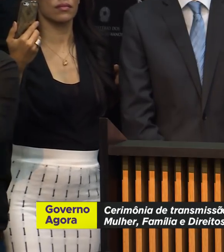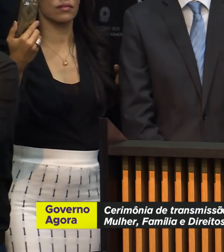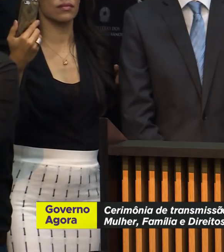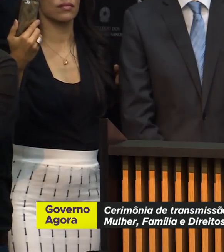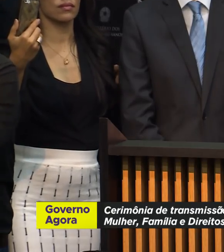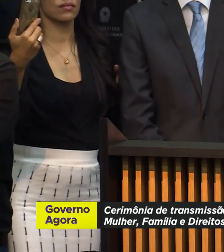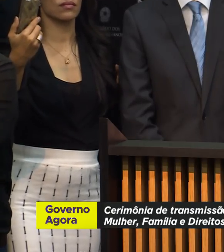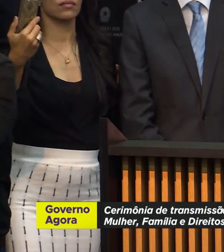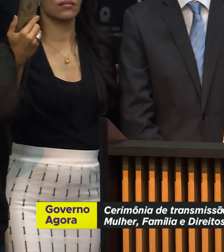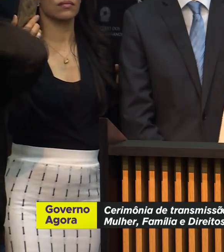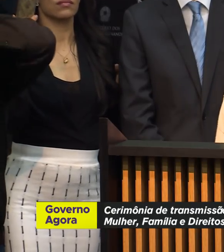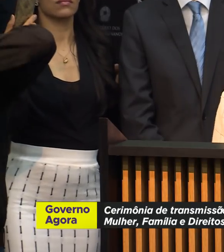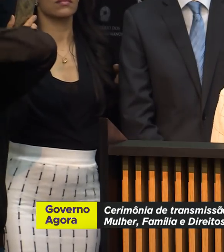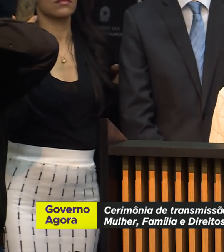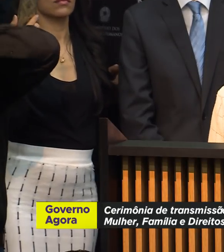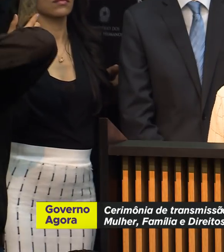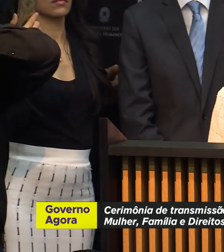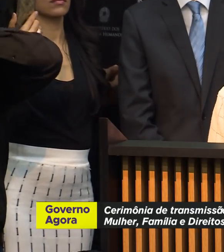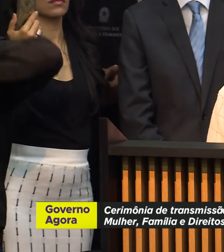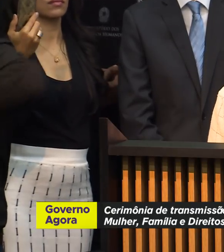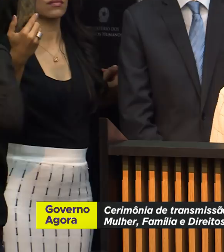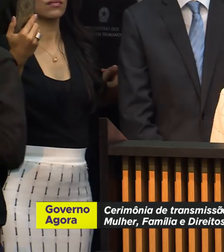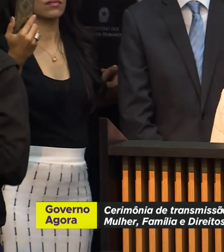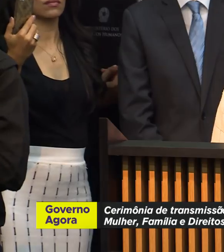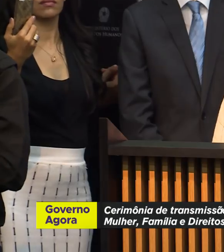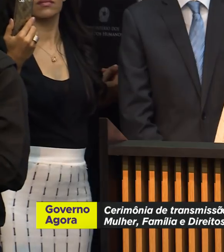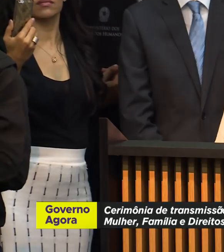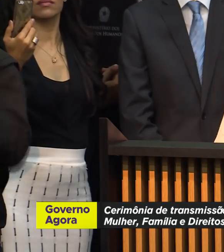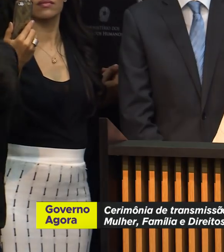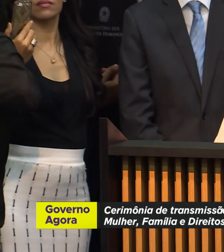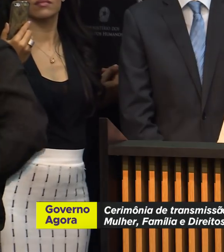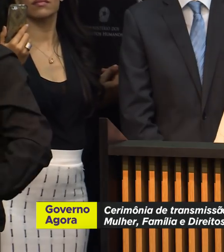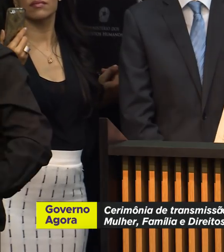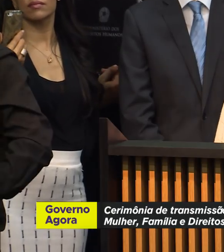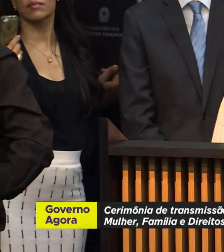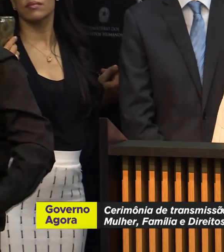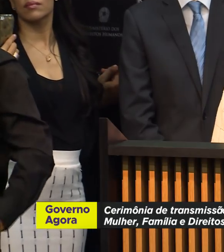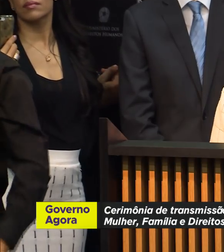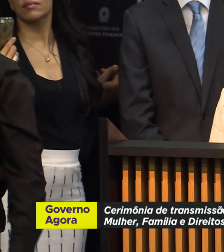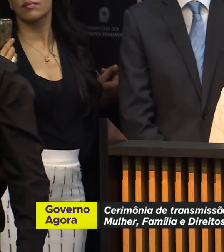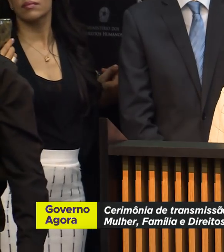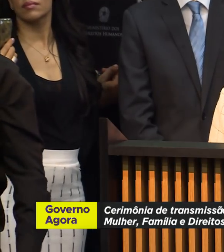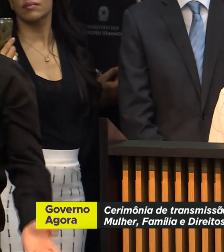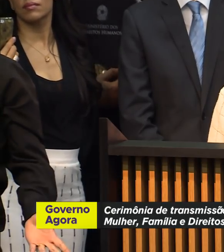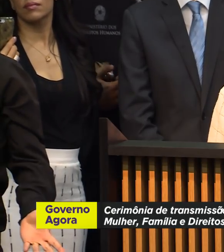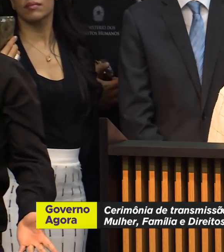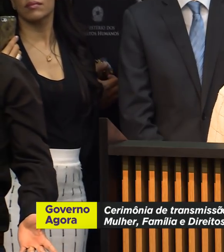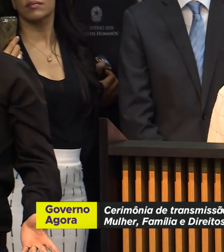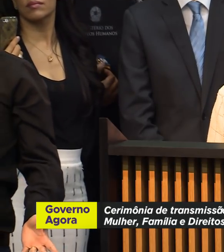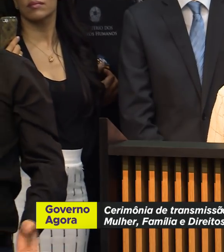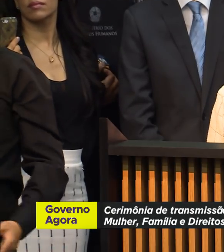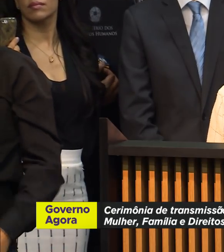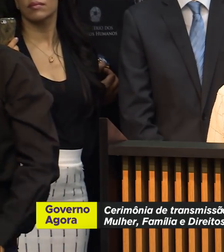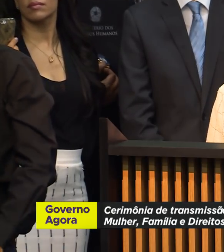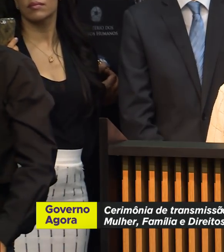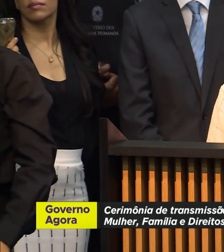E o nosso silêncio soa para mim como hipocrisia do branco